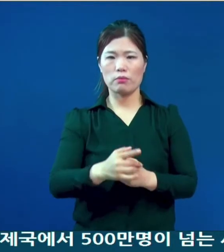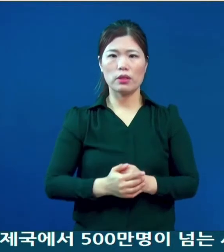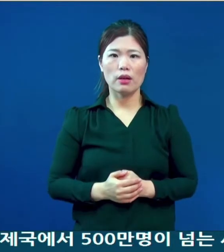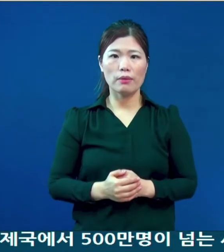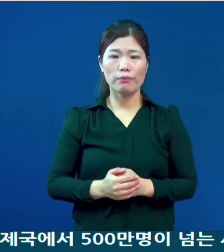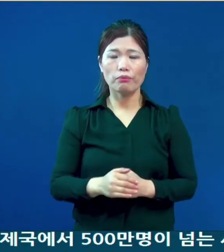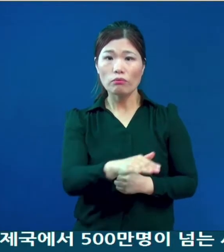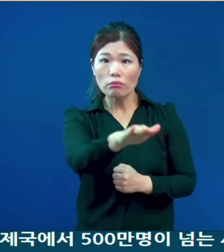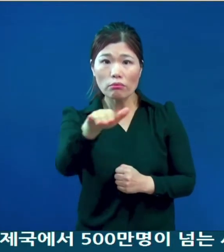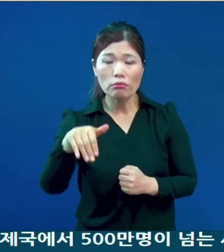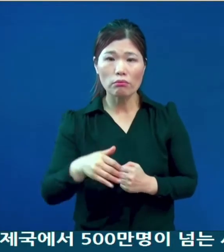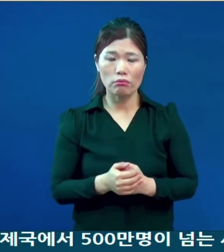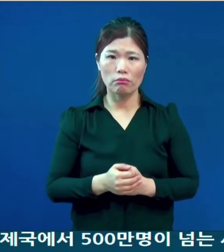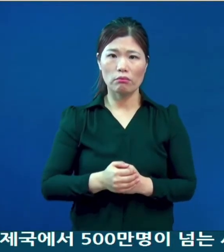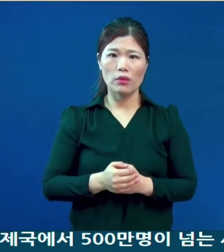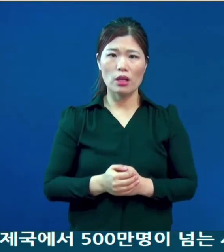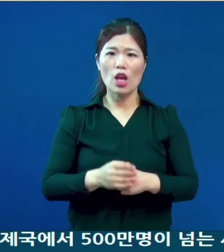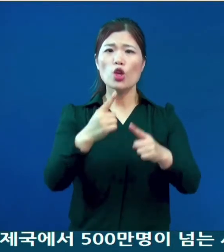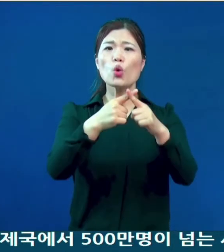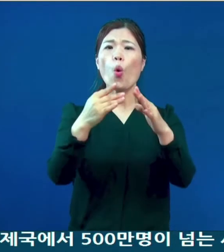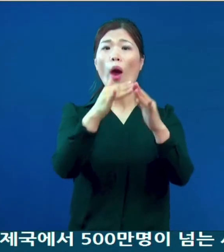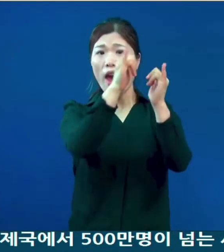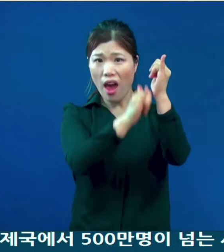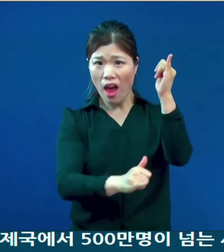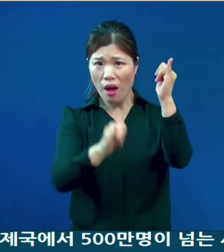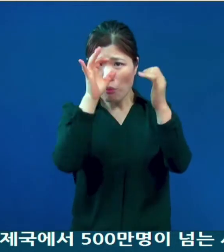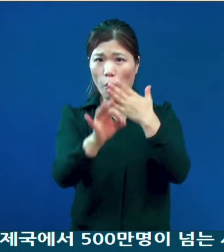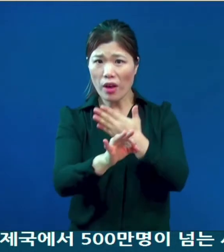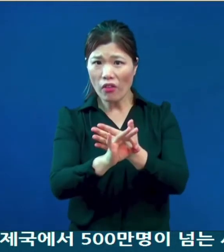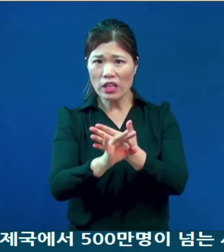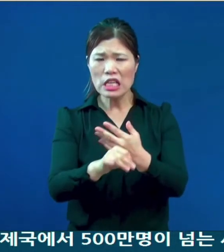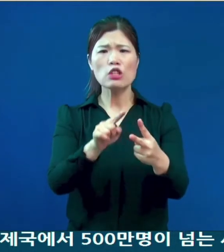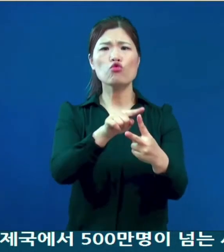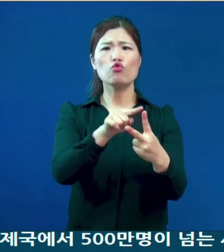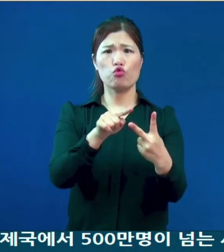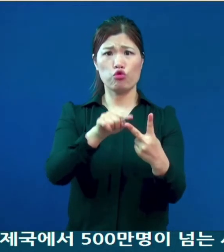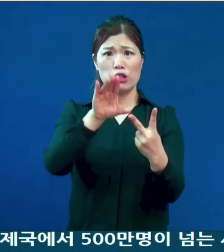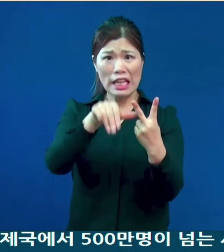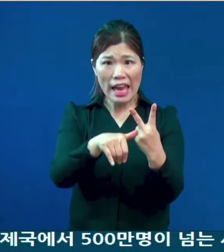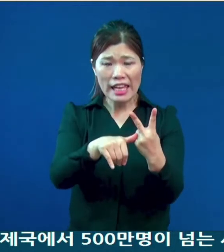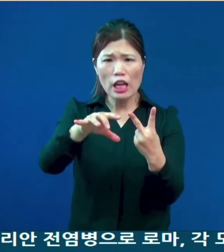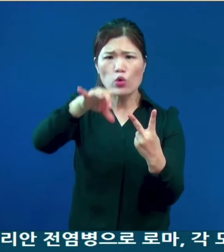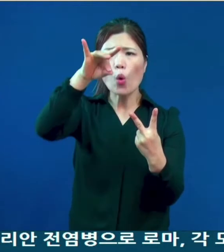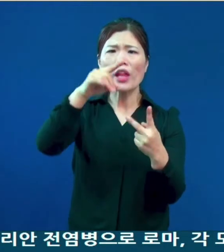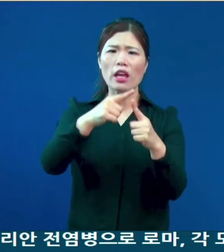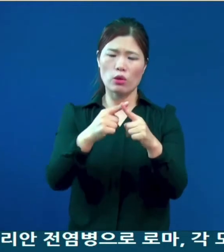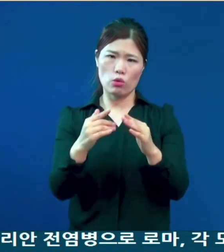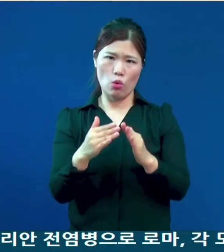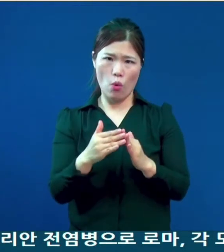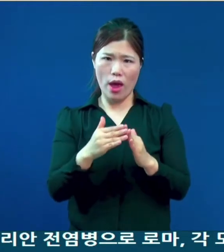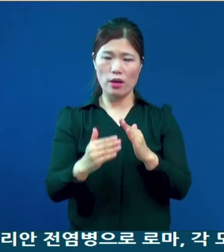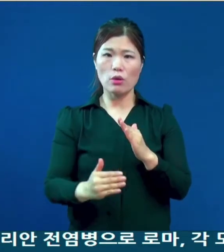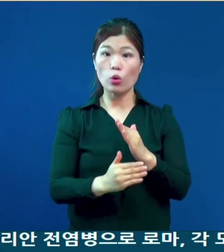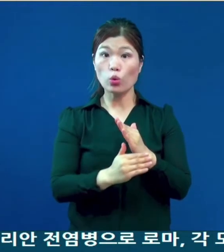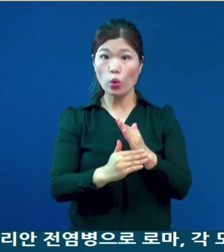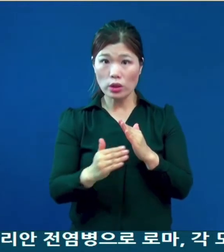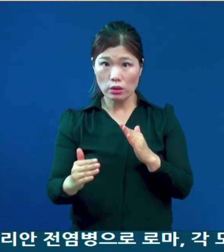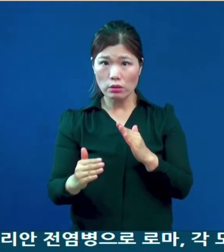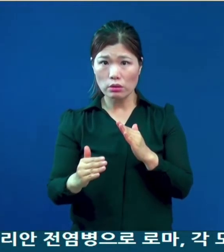여러분, 교회사를 보면 이 두 시대의 초대교회 성도들은